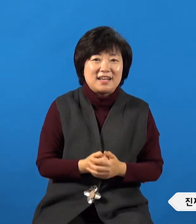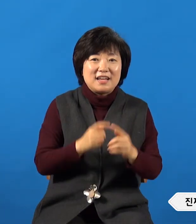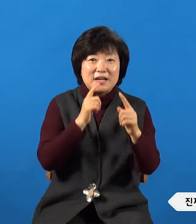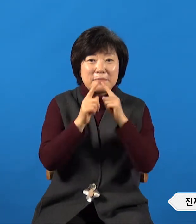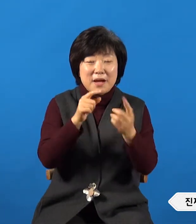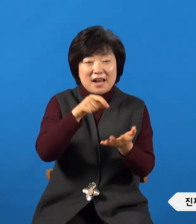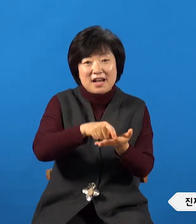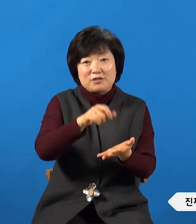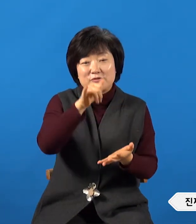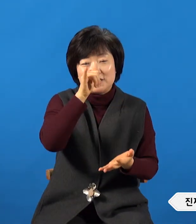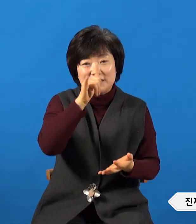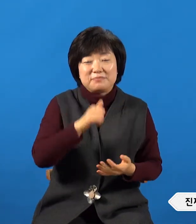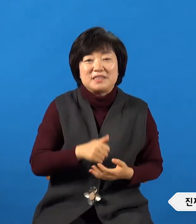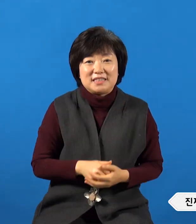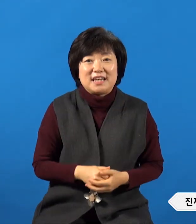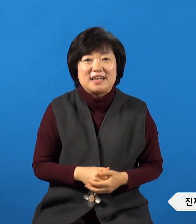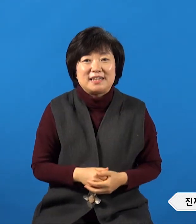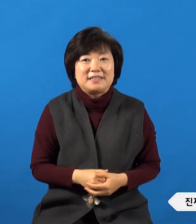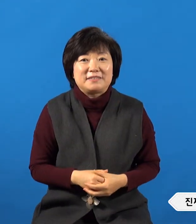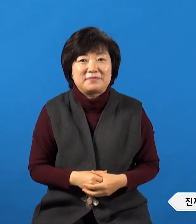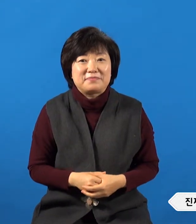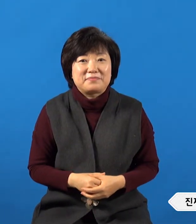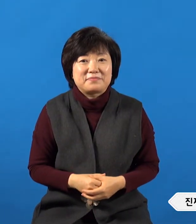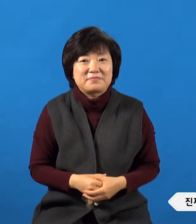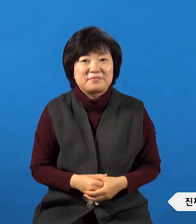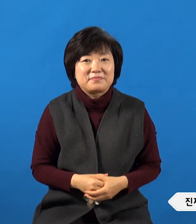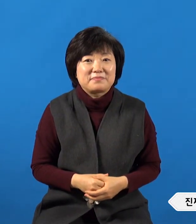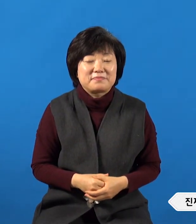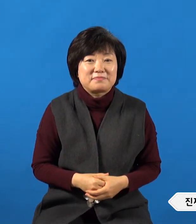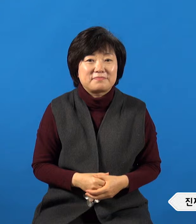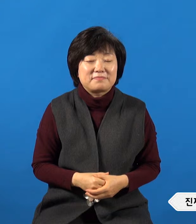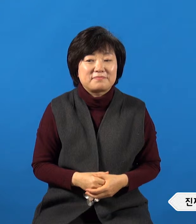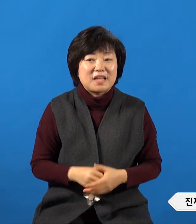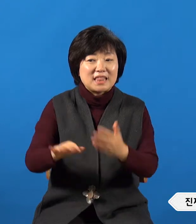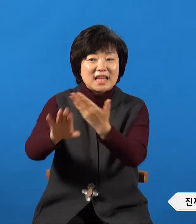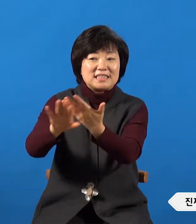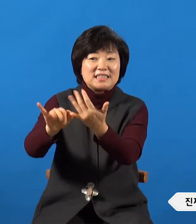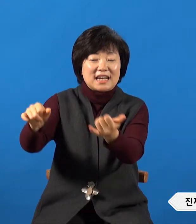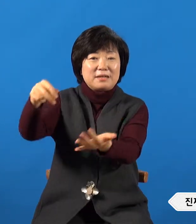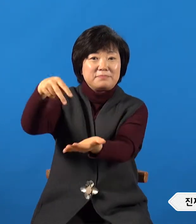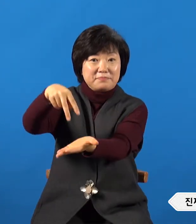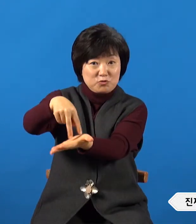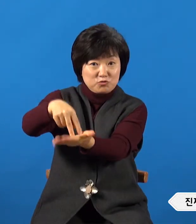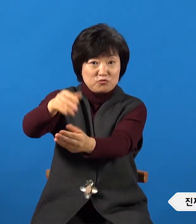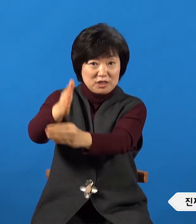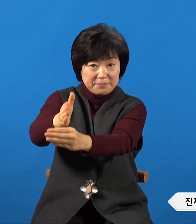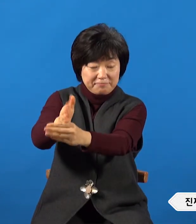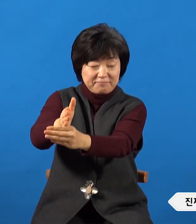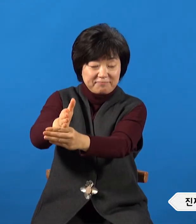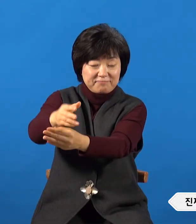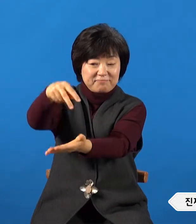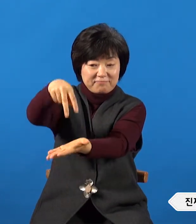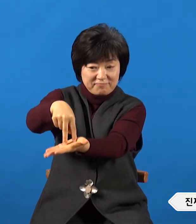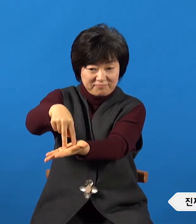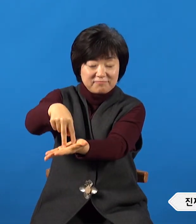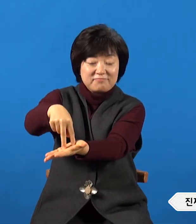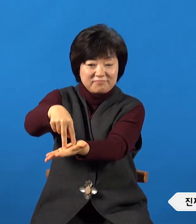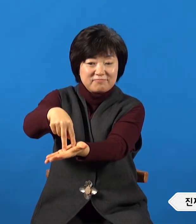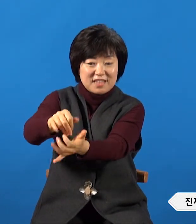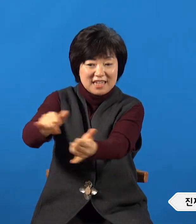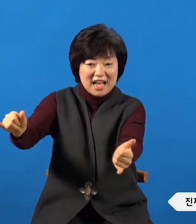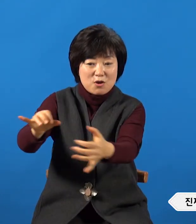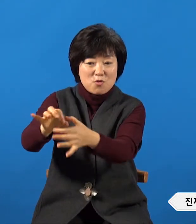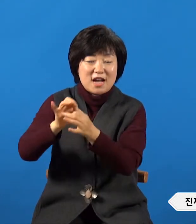대접하라라고 말씀하고 있다는 것입니다. 상대방 중심의 인간관계의